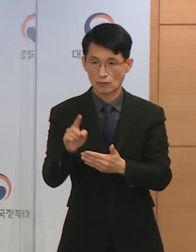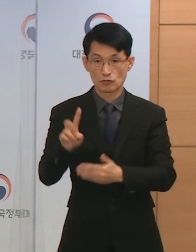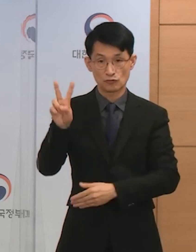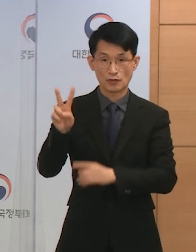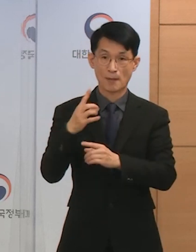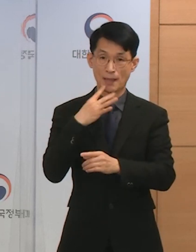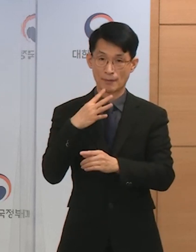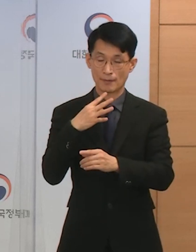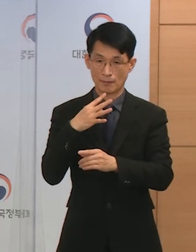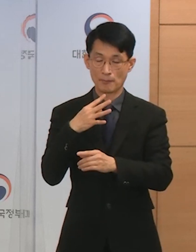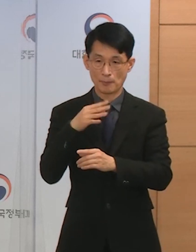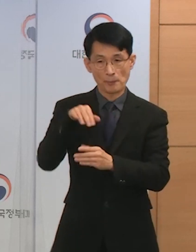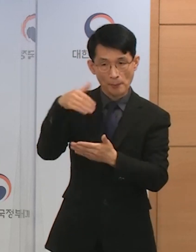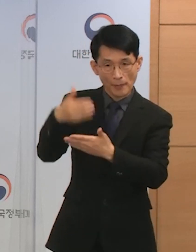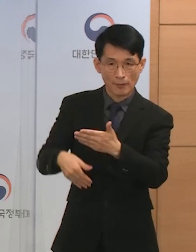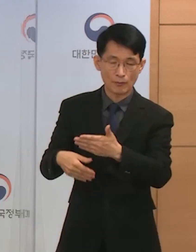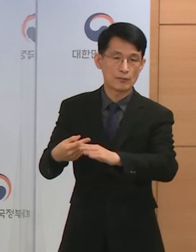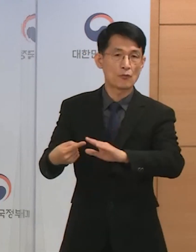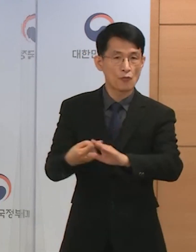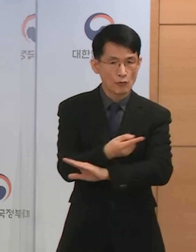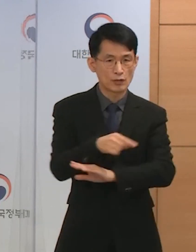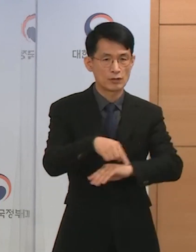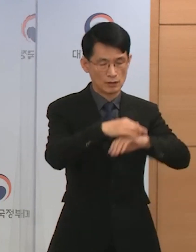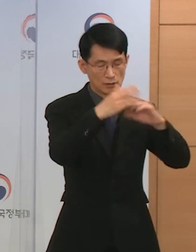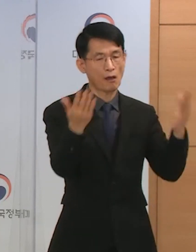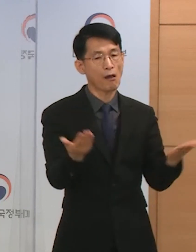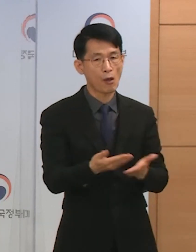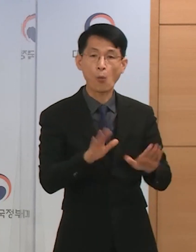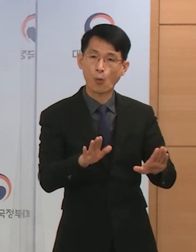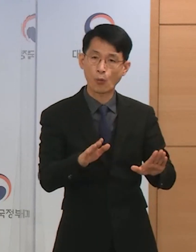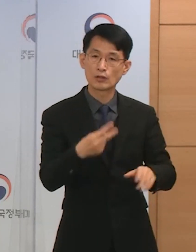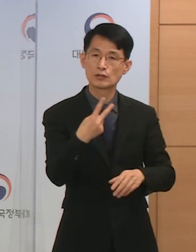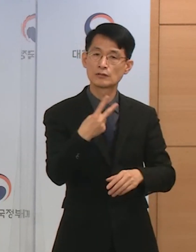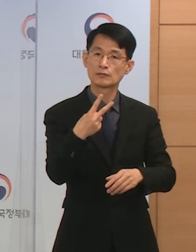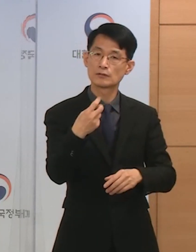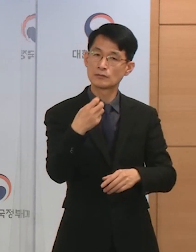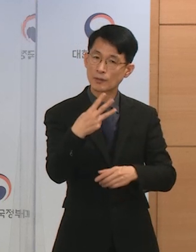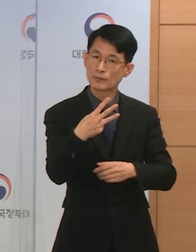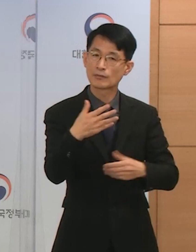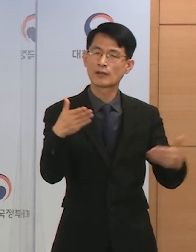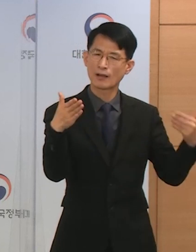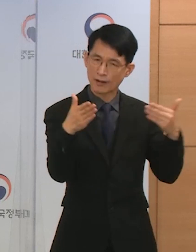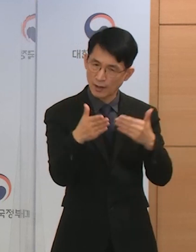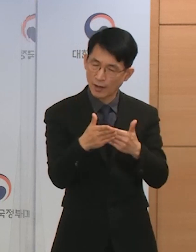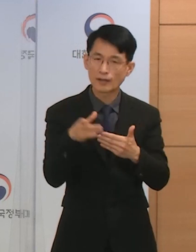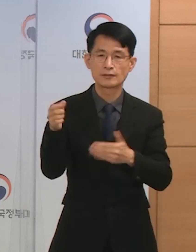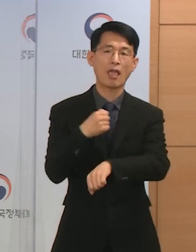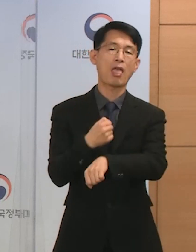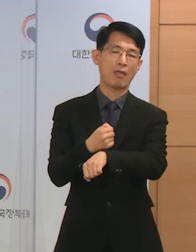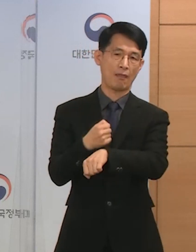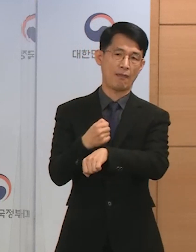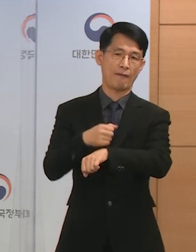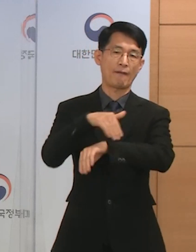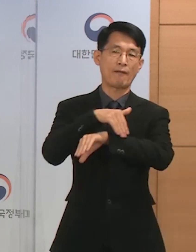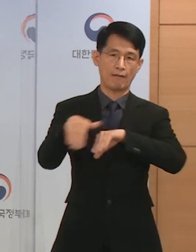제외하고는 대부분 해당 부처에서 올해 말까지 이행 완료할 예정입니다.